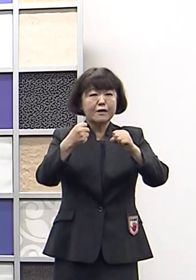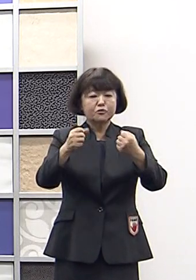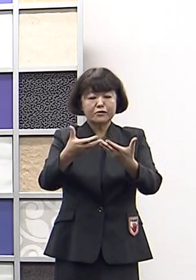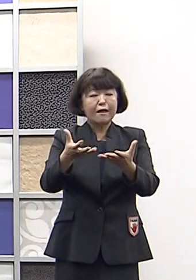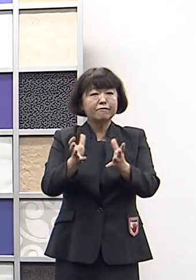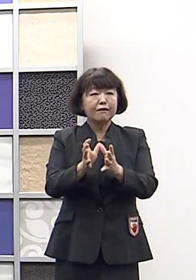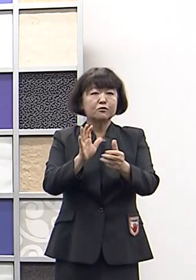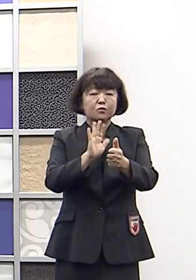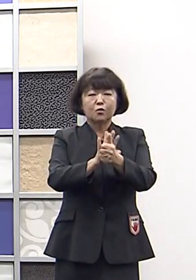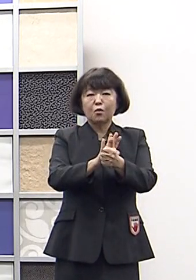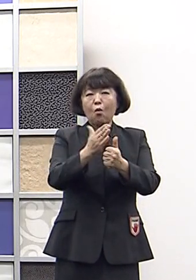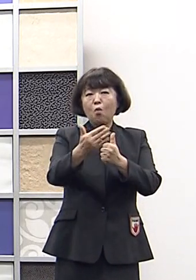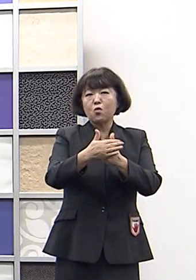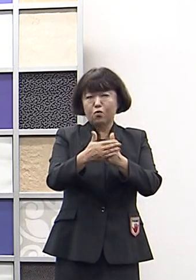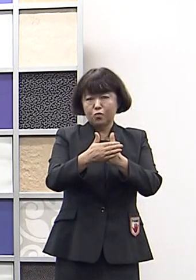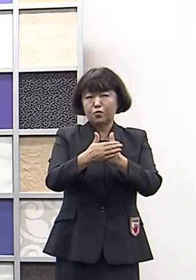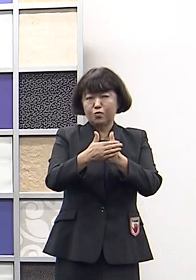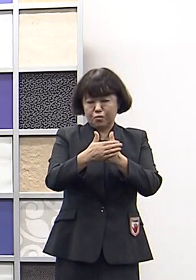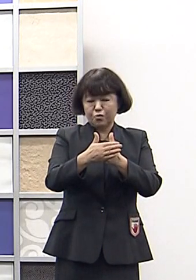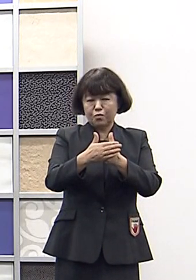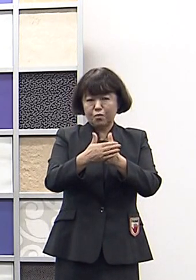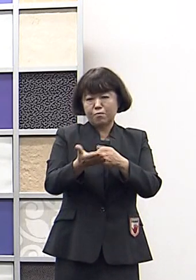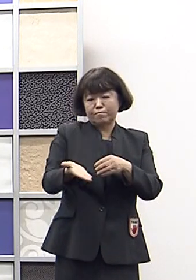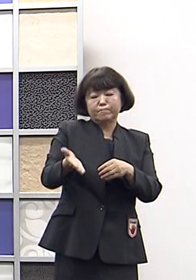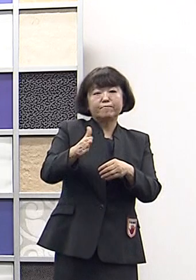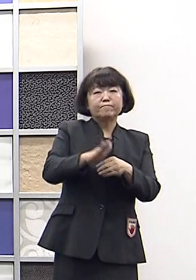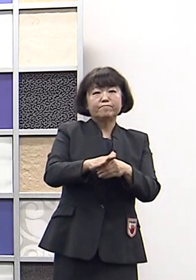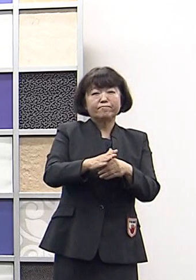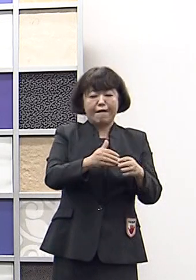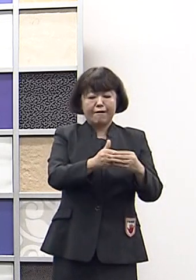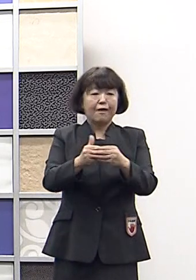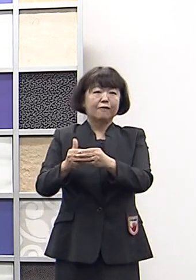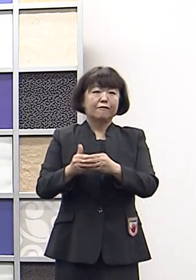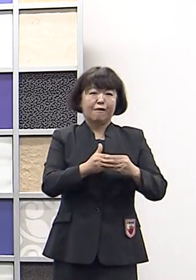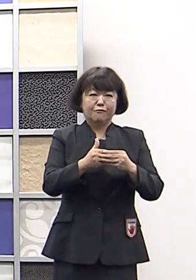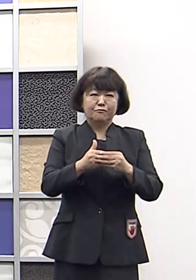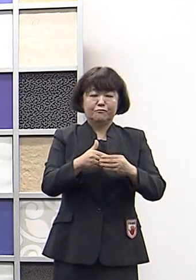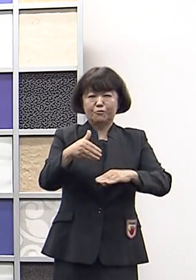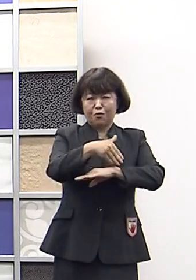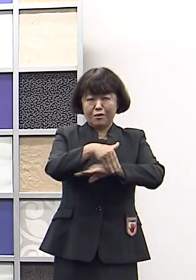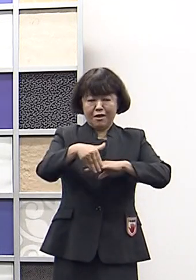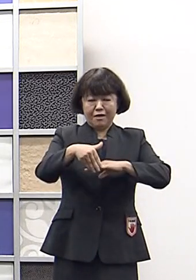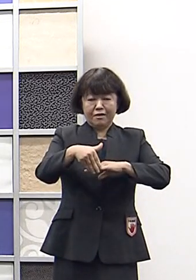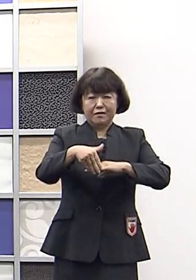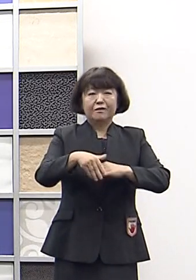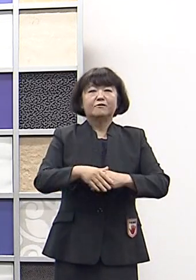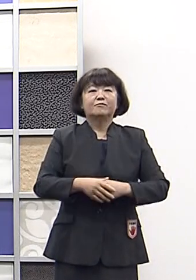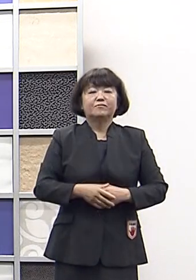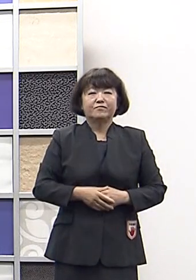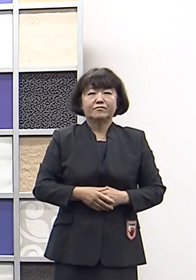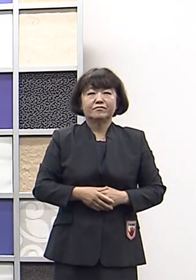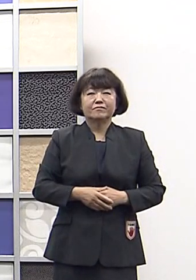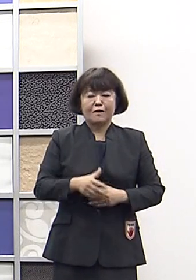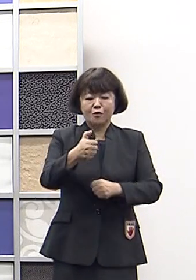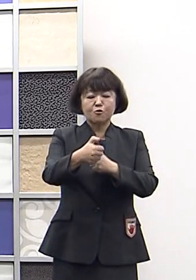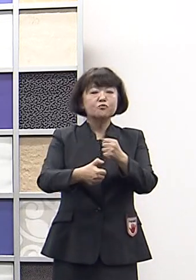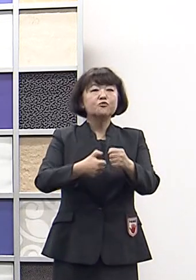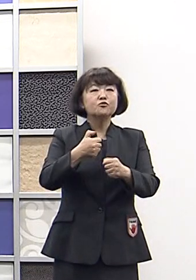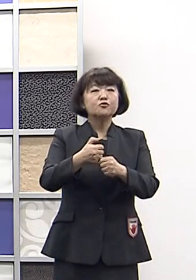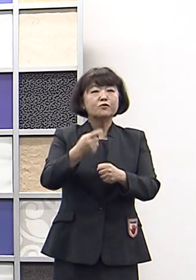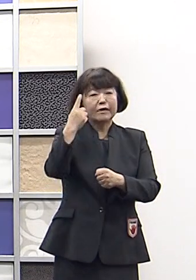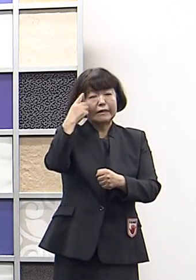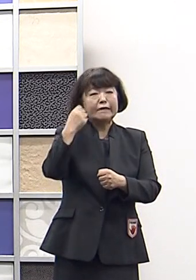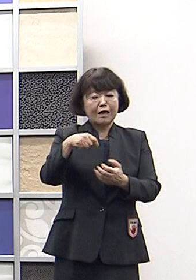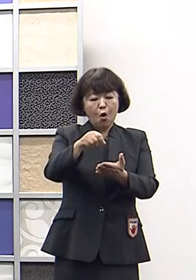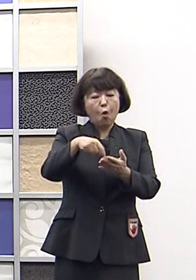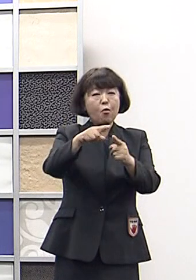力の2つの分野を追加的に連携することとし、改めて50周年記念覚書を締